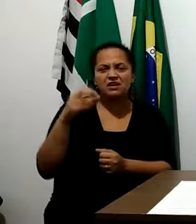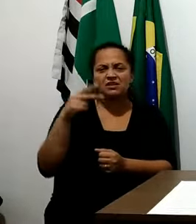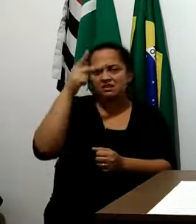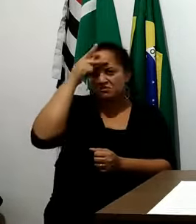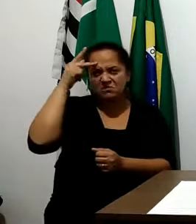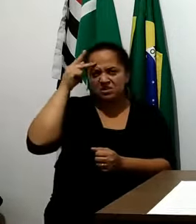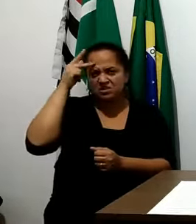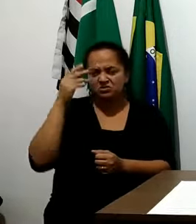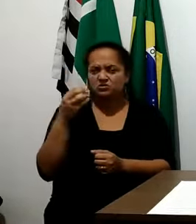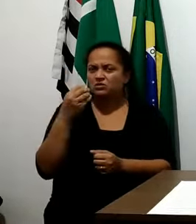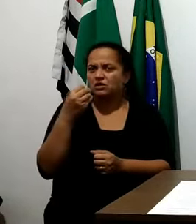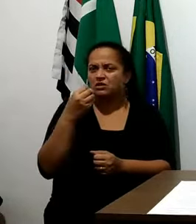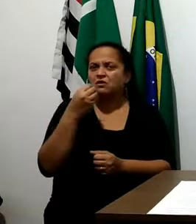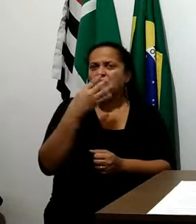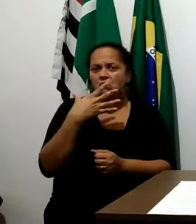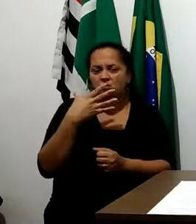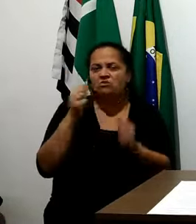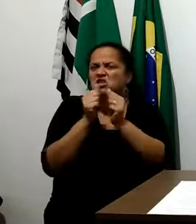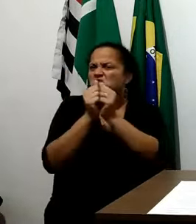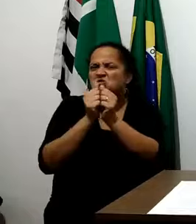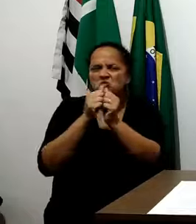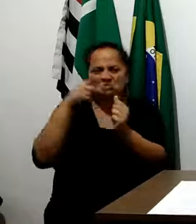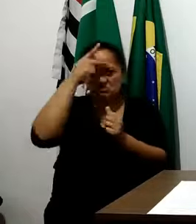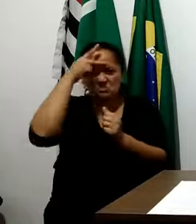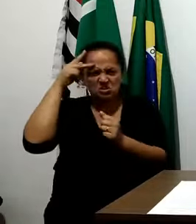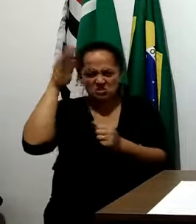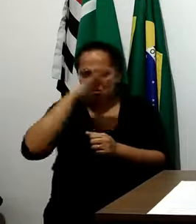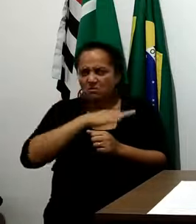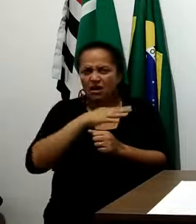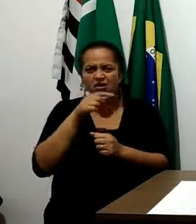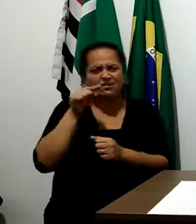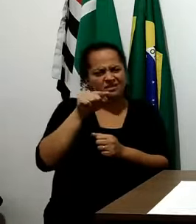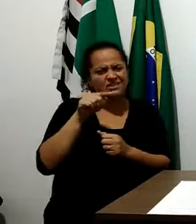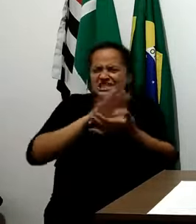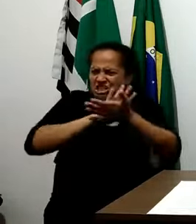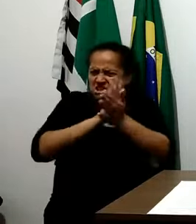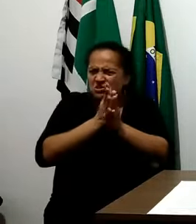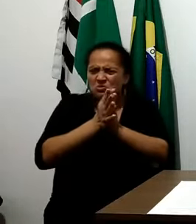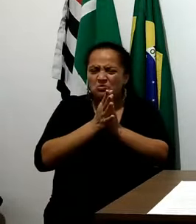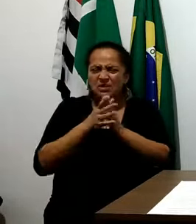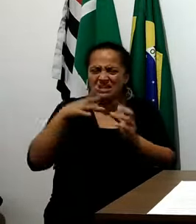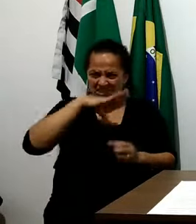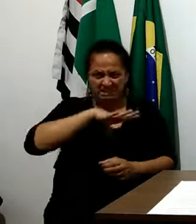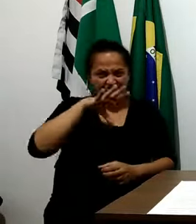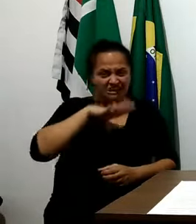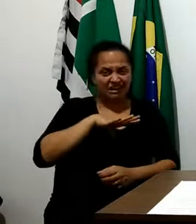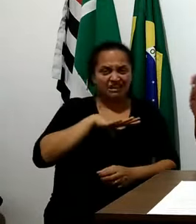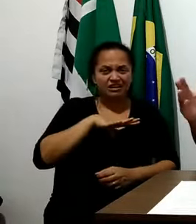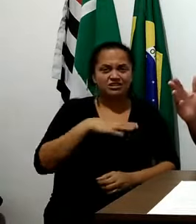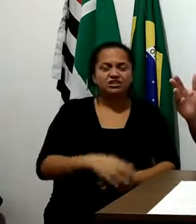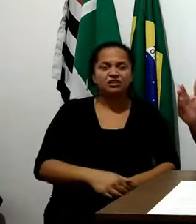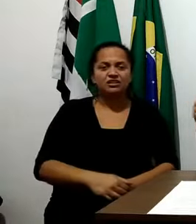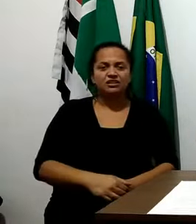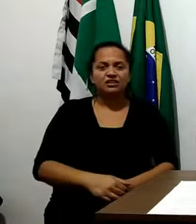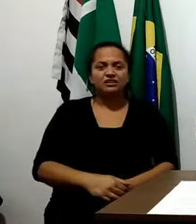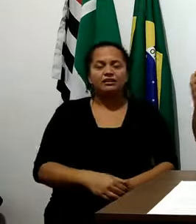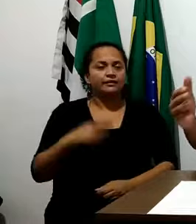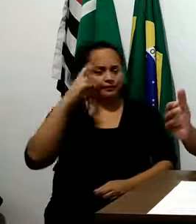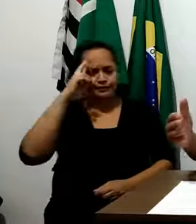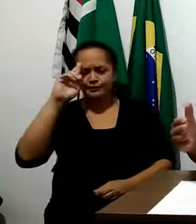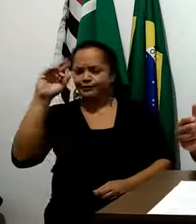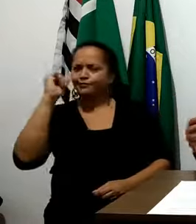assim? Não poupará o lugar por amor dos 50 justos que nela o Senhor encontrar? Longe de ti fazer